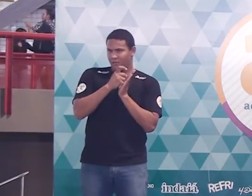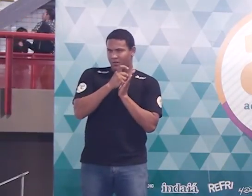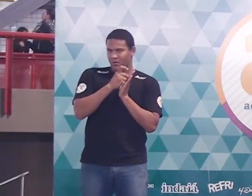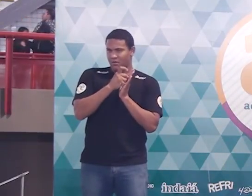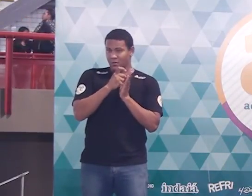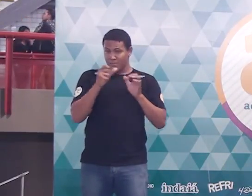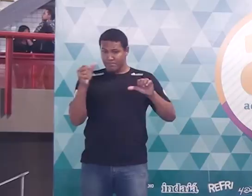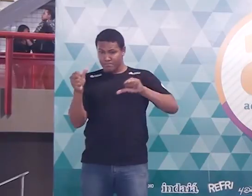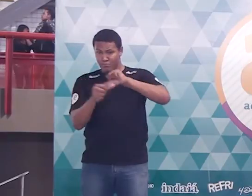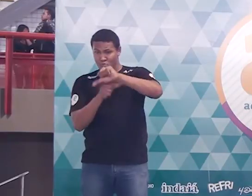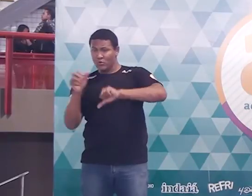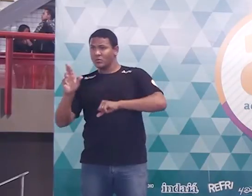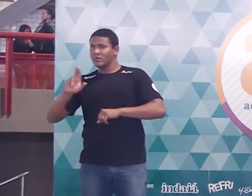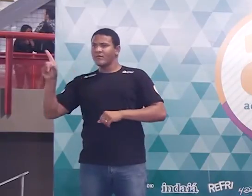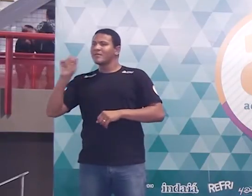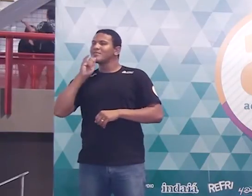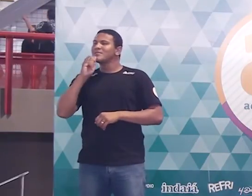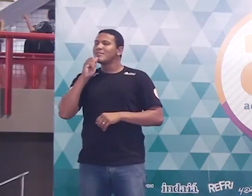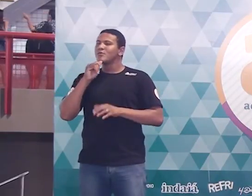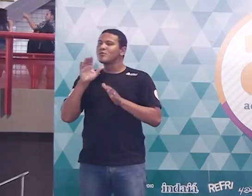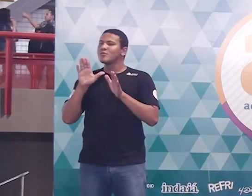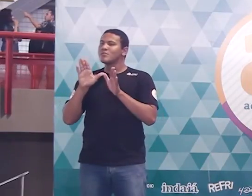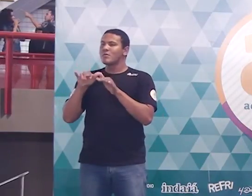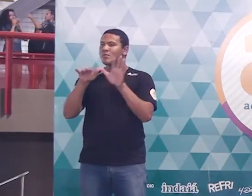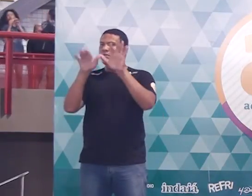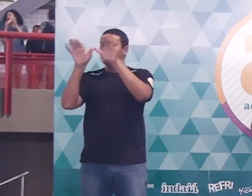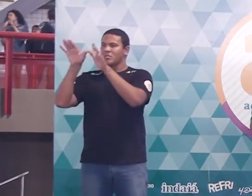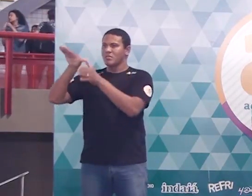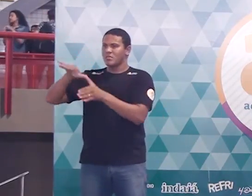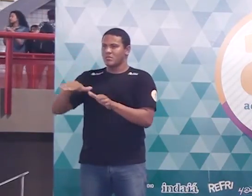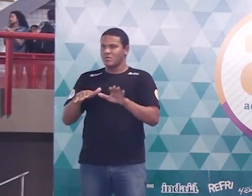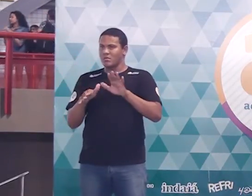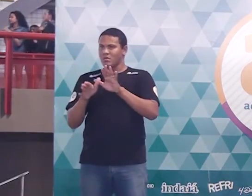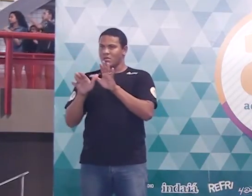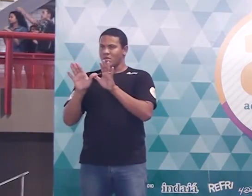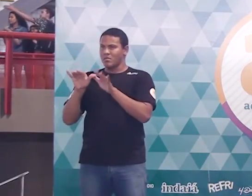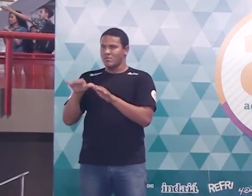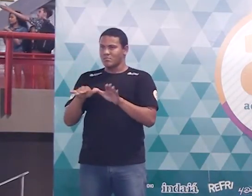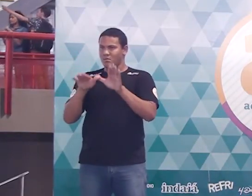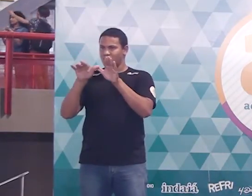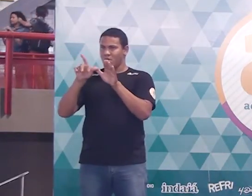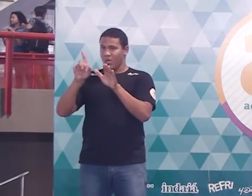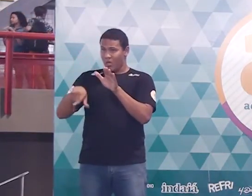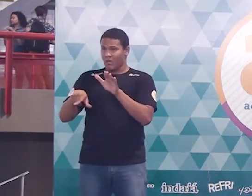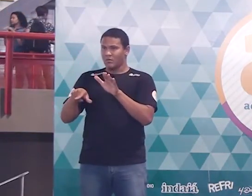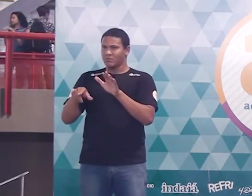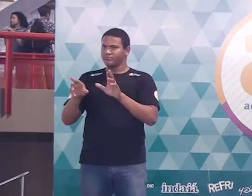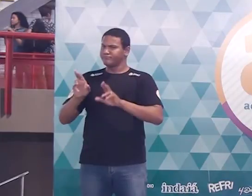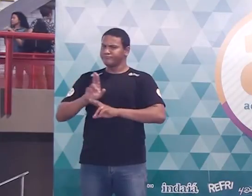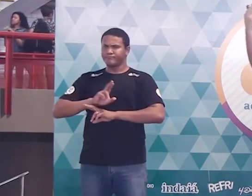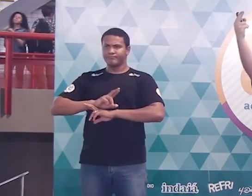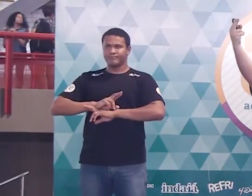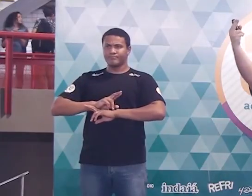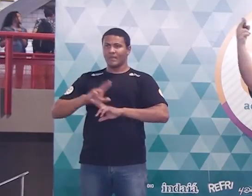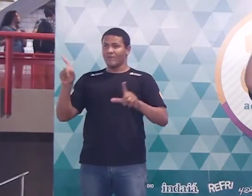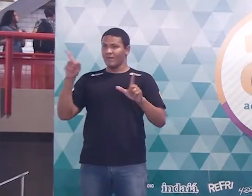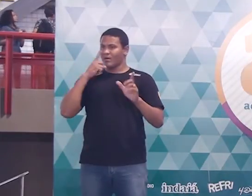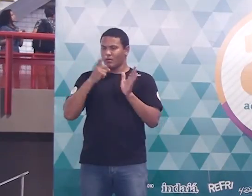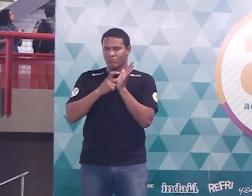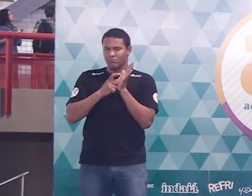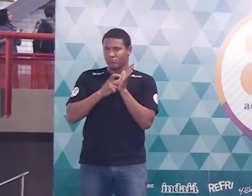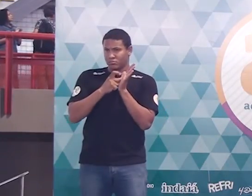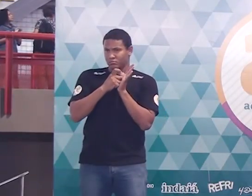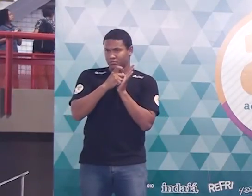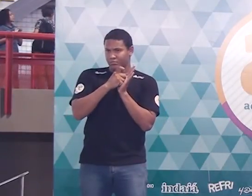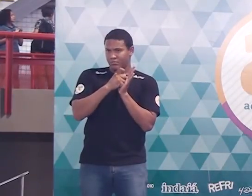totalmente diferente. Por exemplo, borboleta. A larva da borboleta é totalmente diferente da borboleta adulta, porque